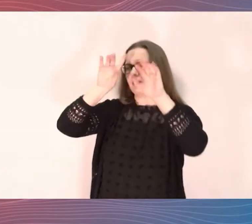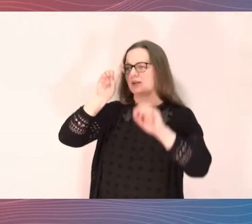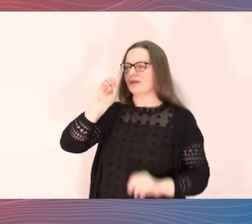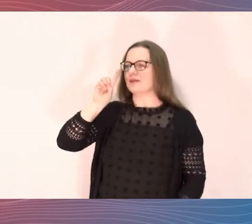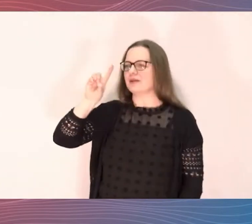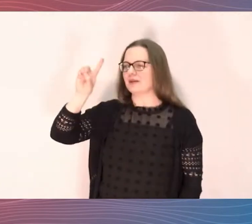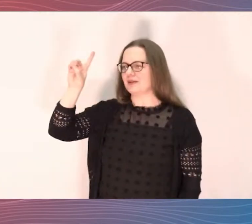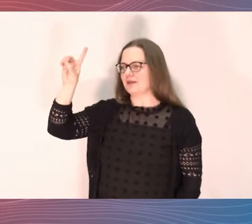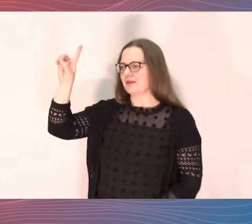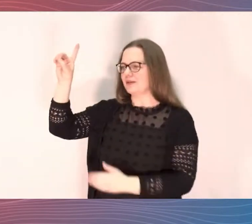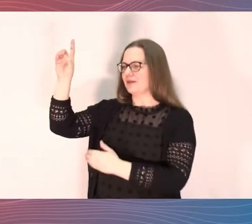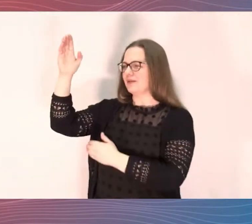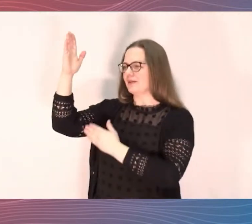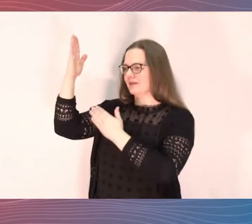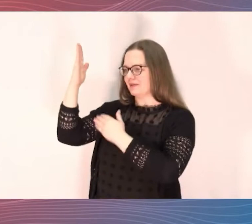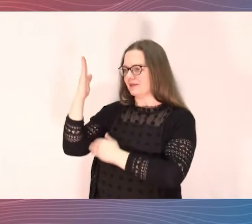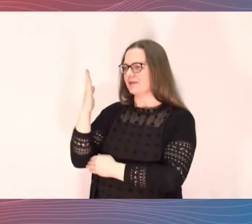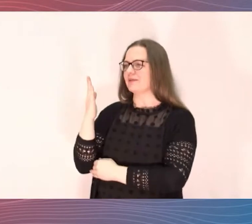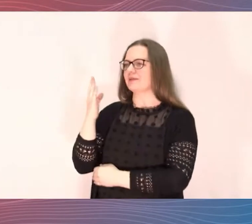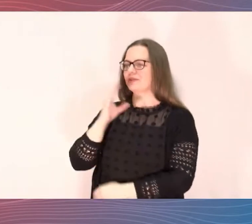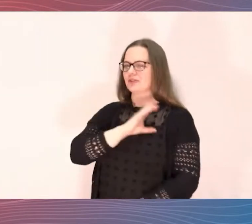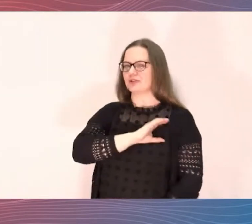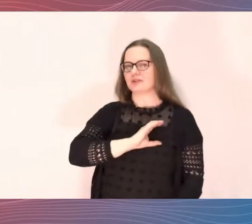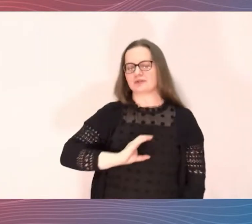Precisamos da luz,